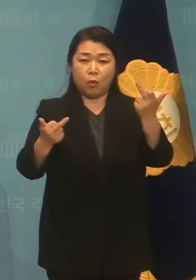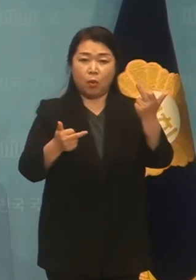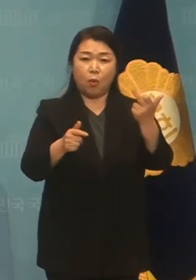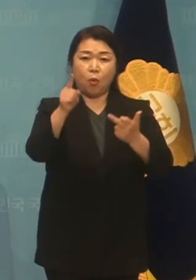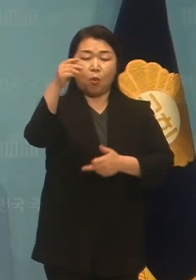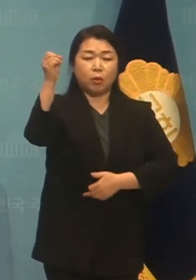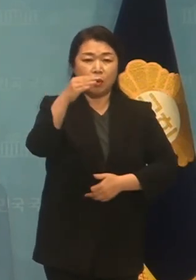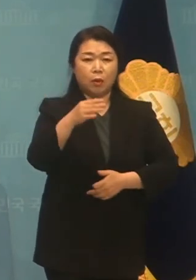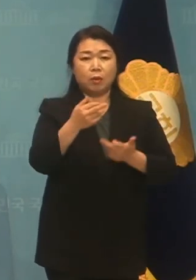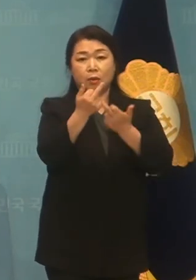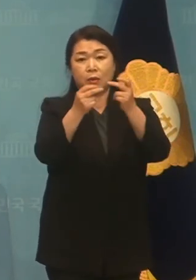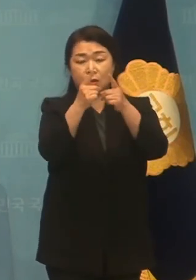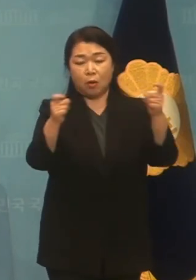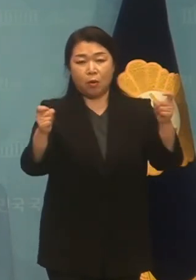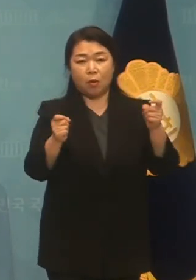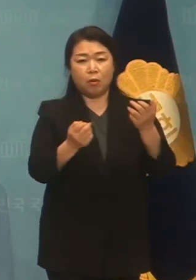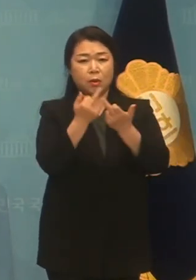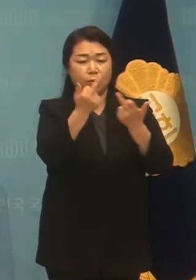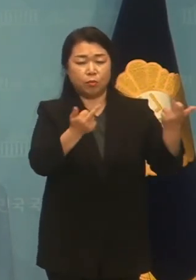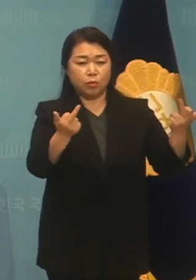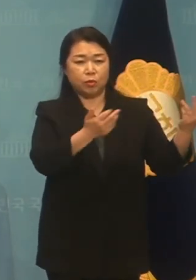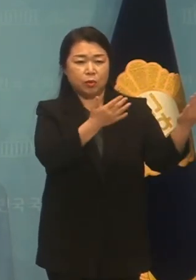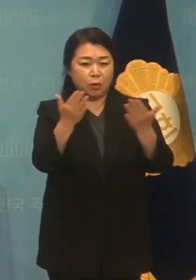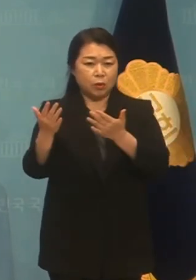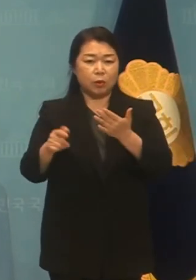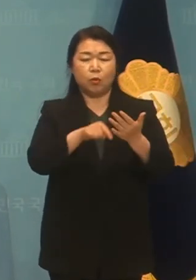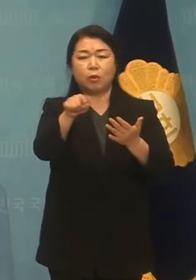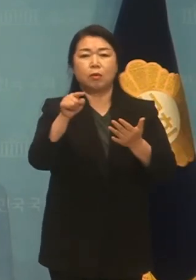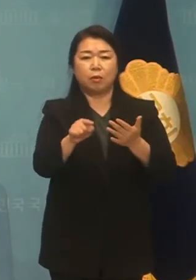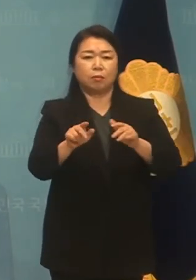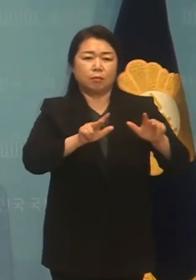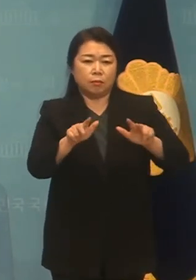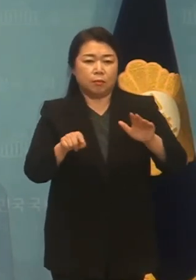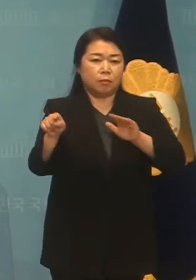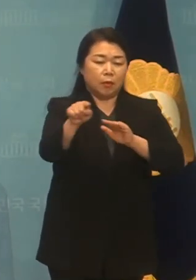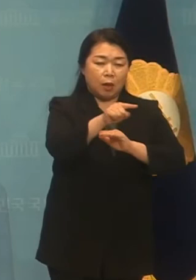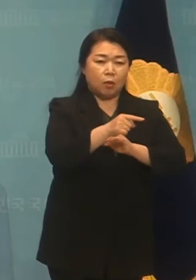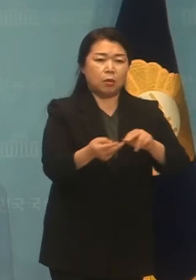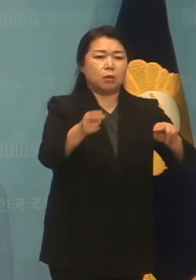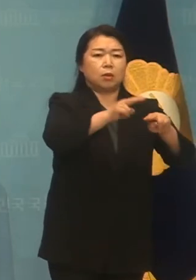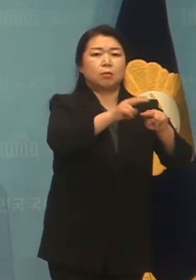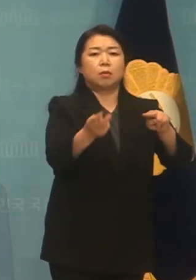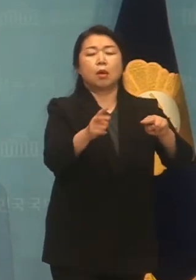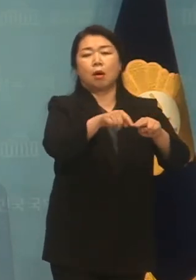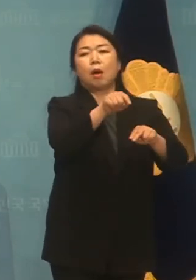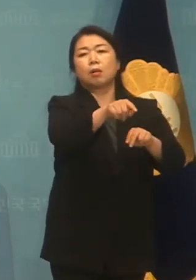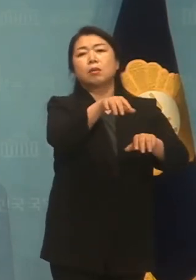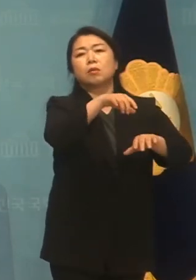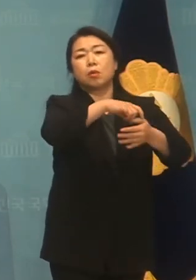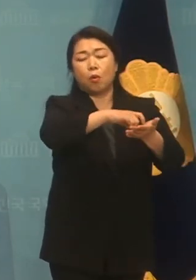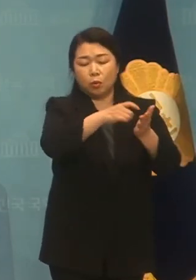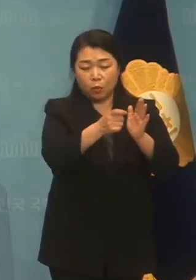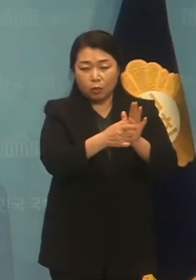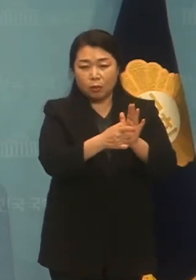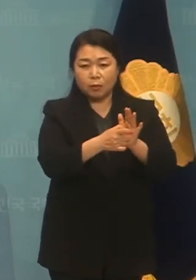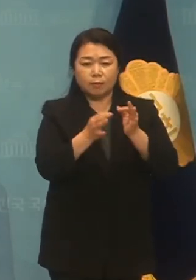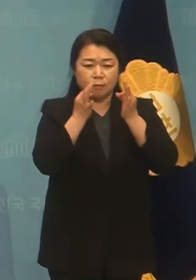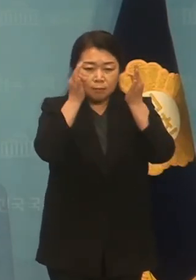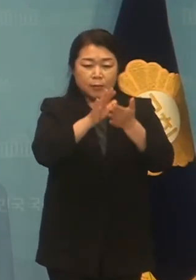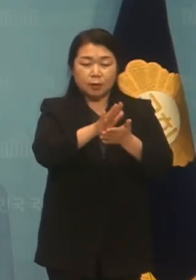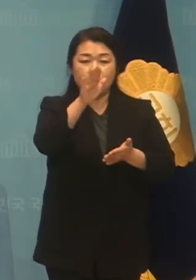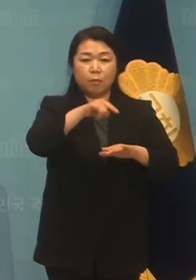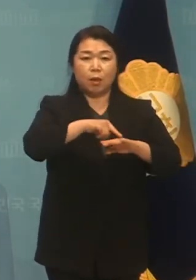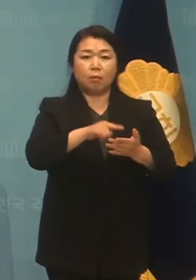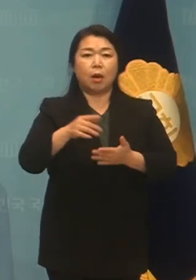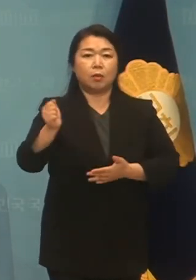산불 등 험난한 화재 현장에서도 이 취임식을 그곳에서 하는 정도로 열정적으로